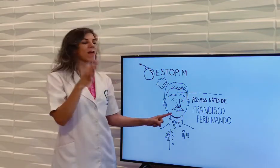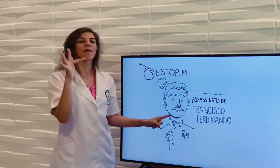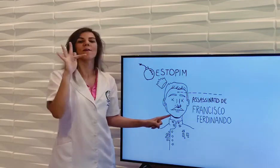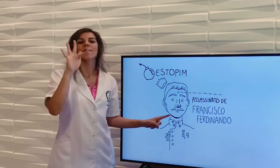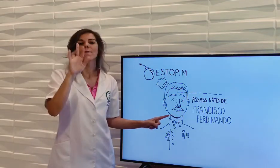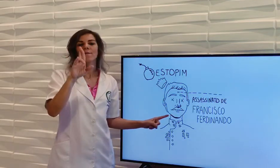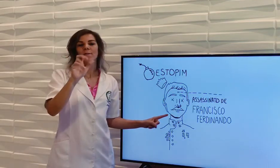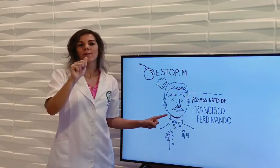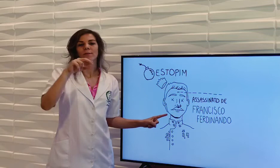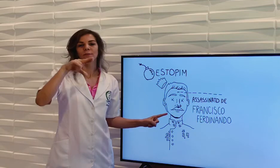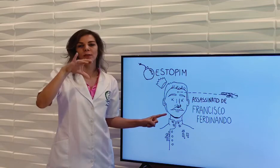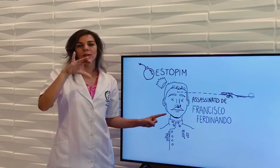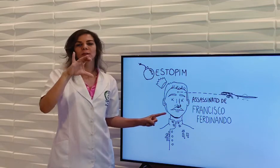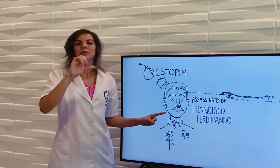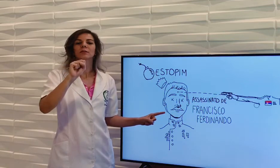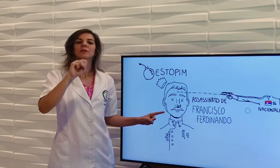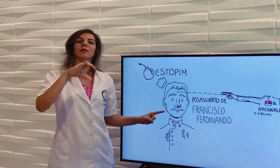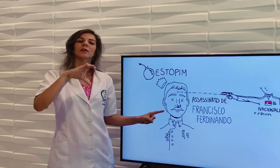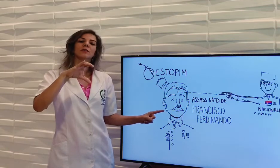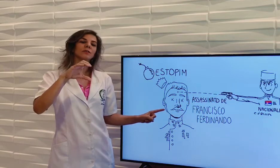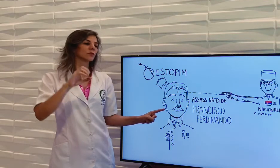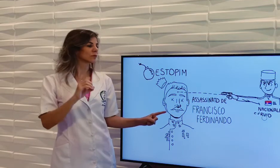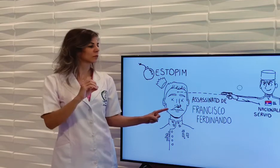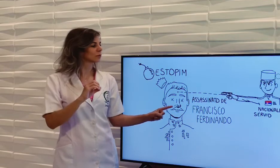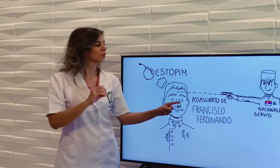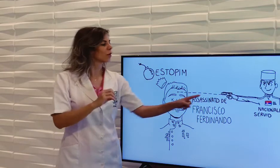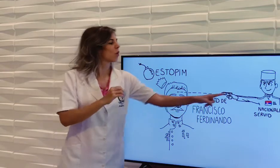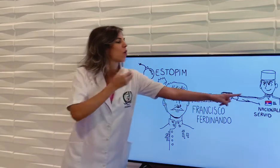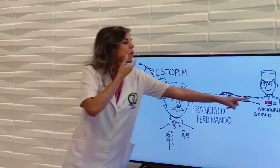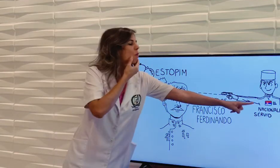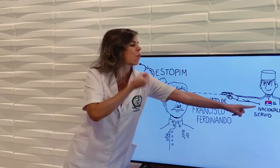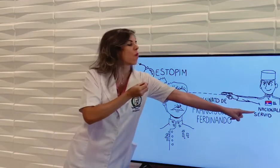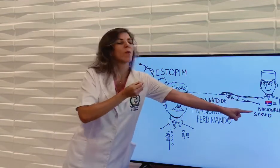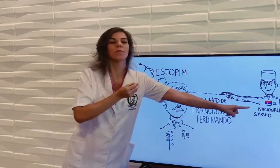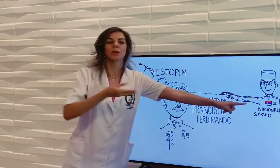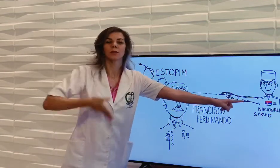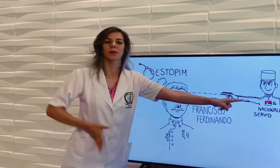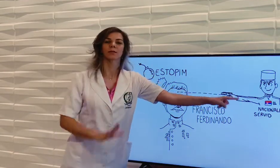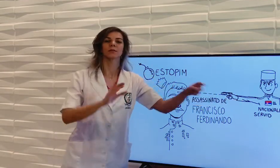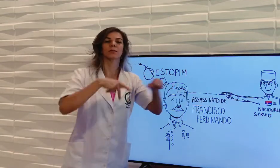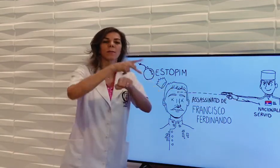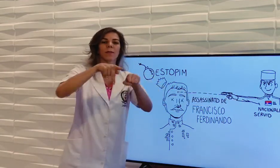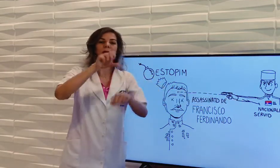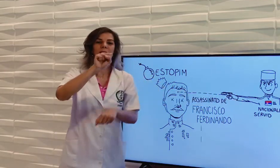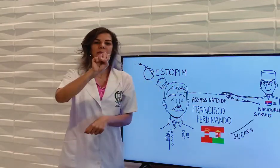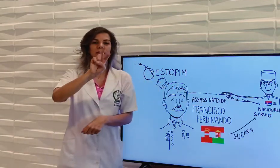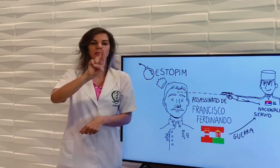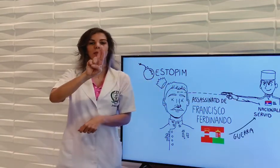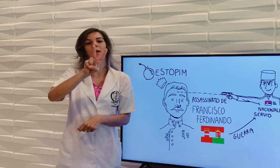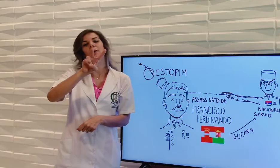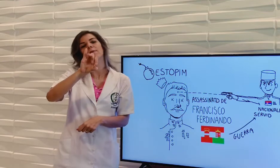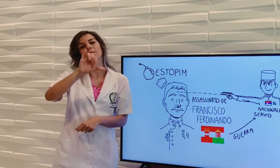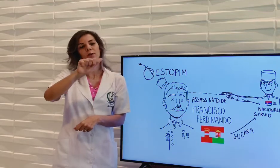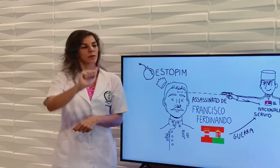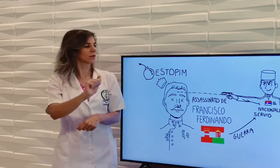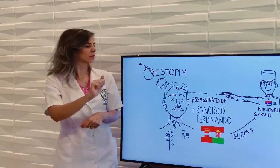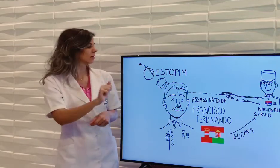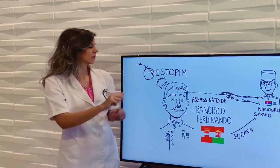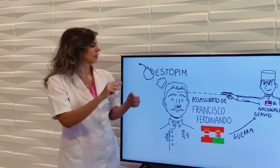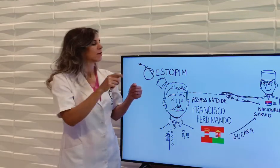mais, ninguém menos que um nacionalista sérvio. Assim fazendo que a Áustria-Hungria declarasse guerra à